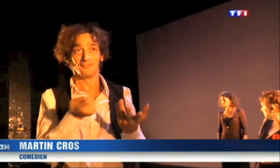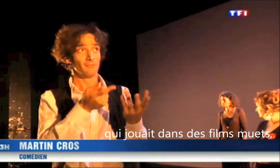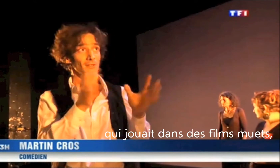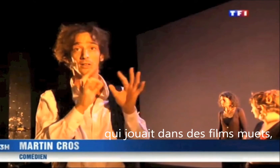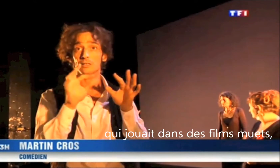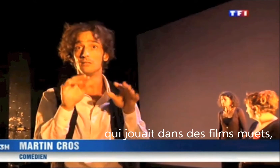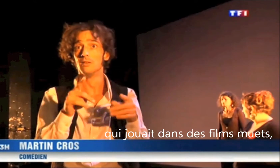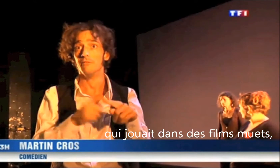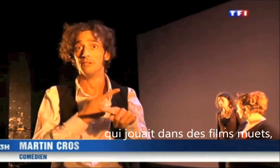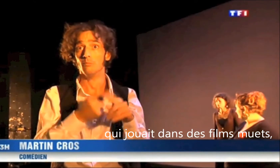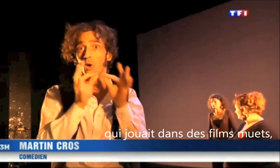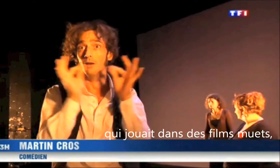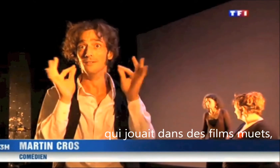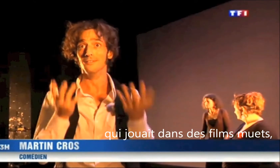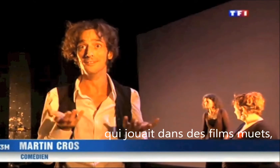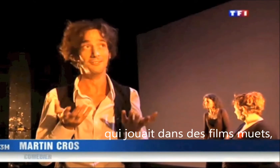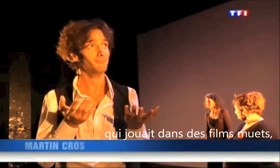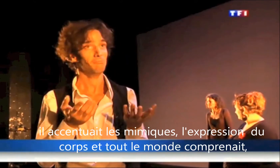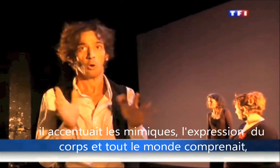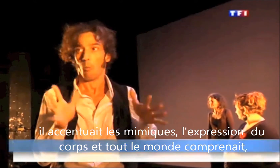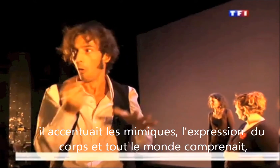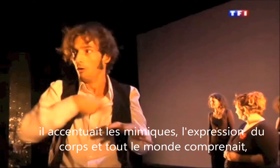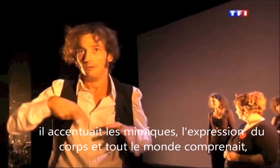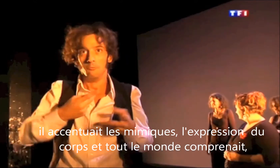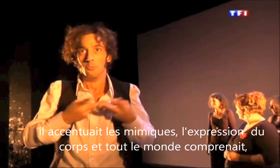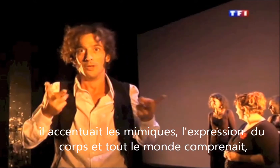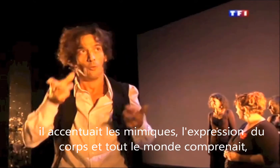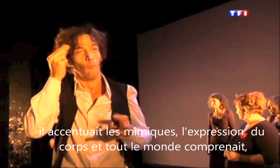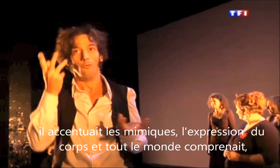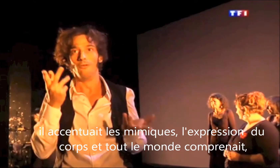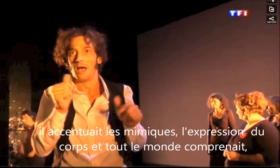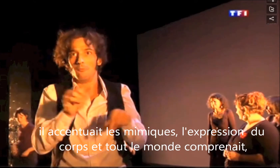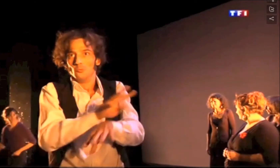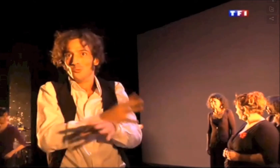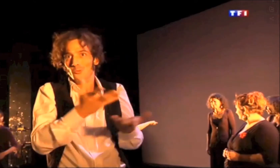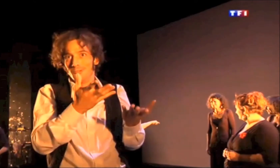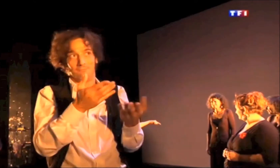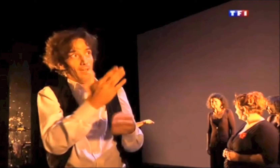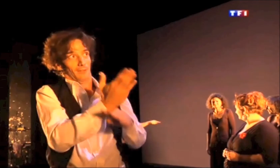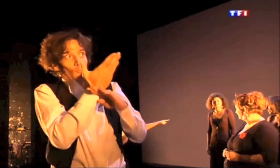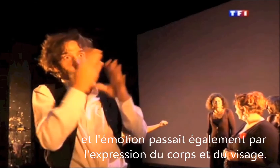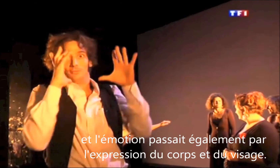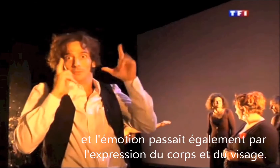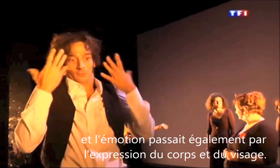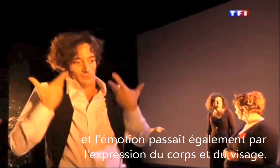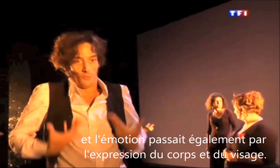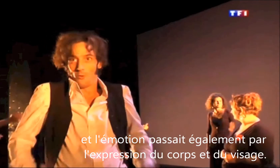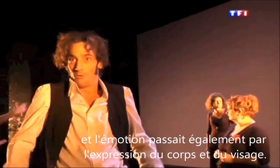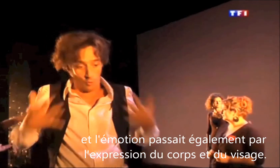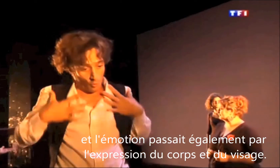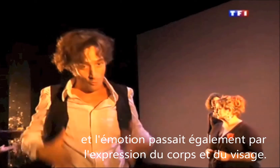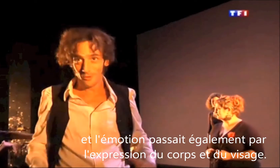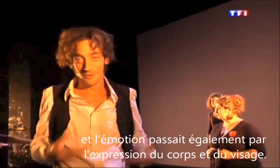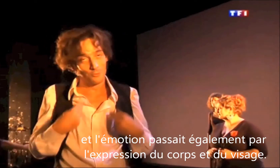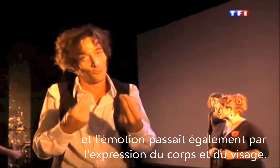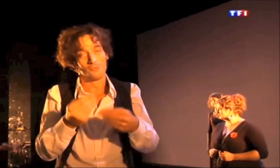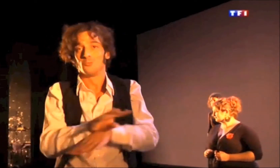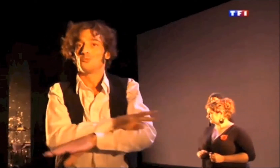jouait dans des films muets, il accentuait les mimiques, l'expression du corps et tout le monde comprenait. Et l'émotion passait également par l'expression du corps et du visage.